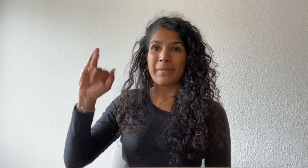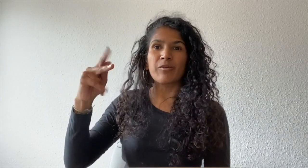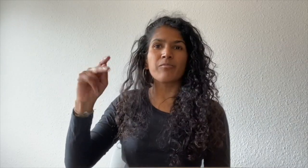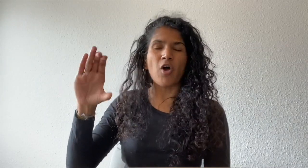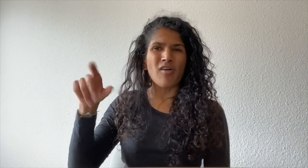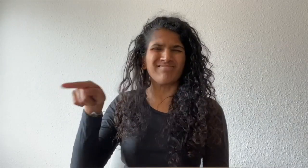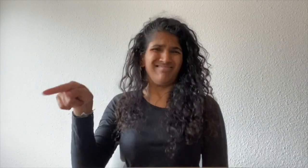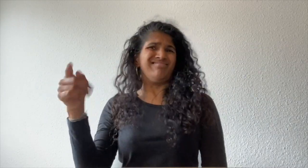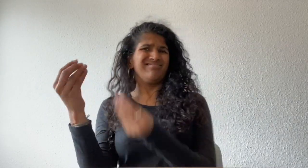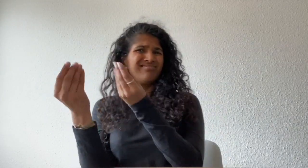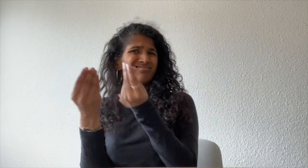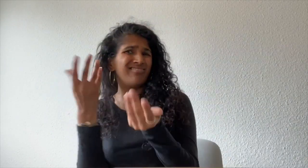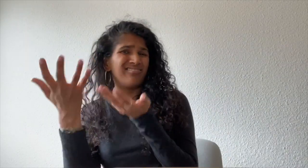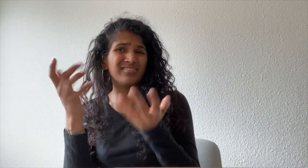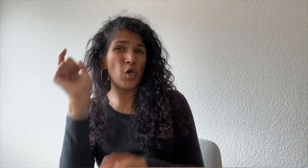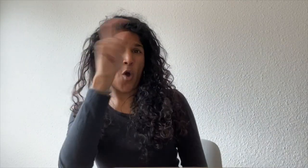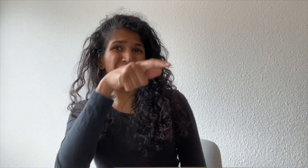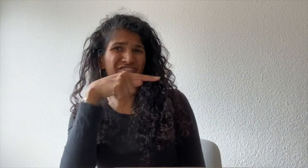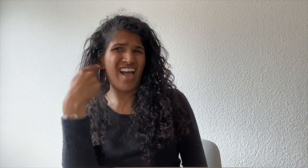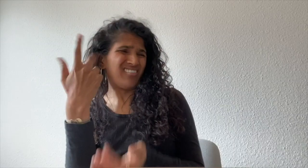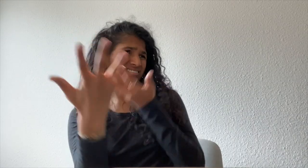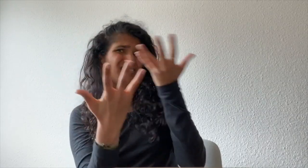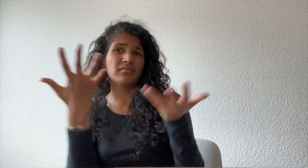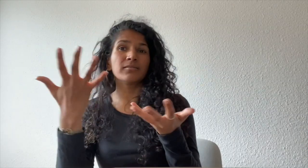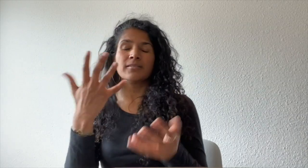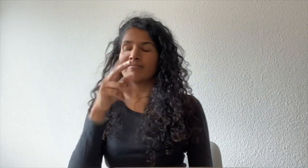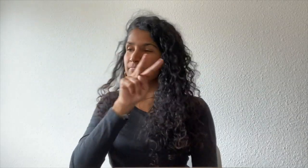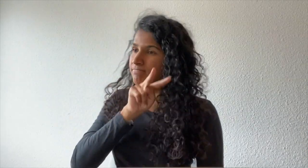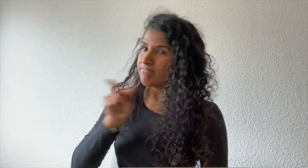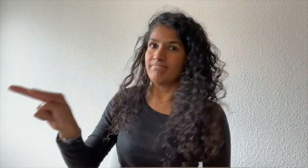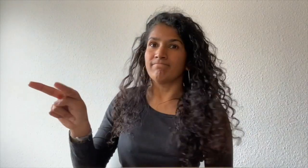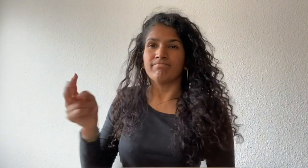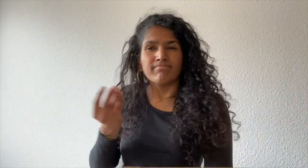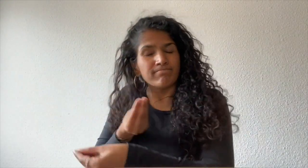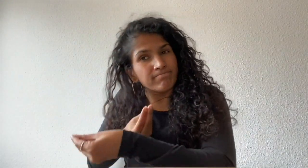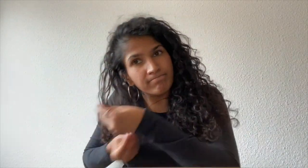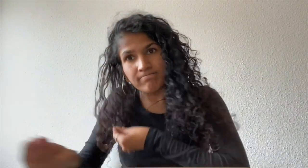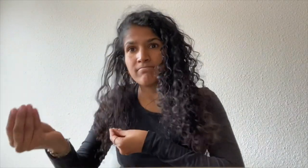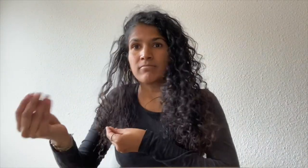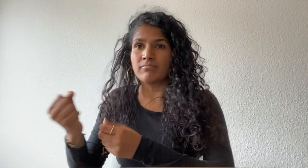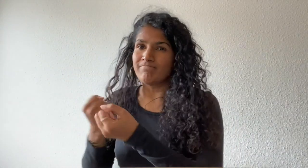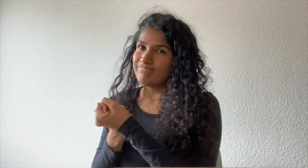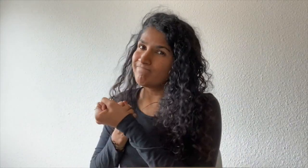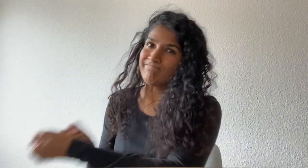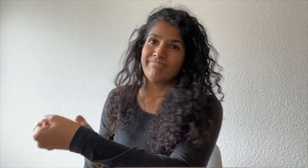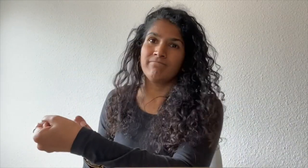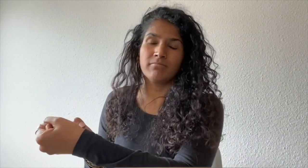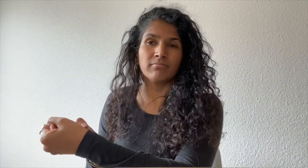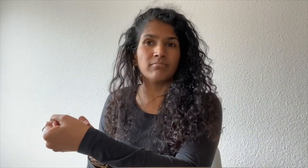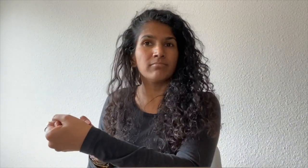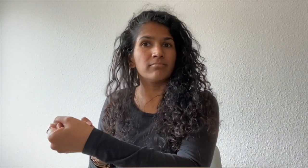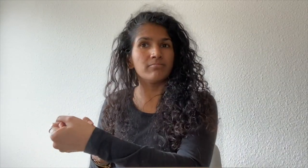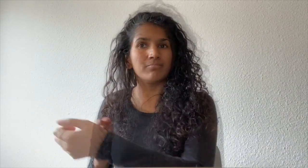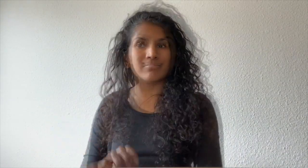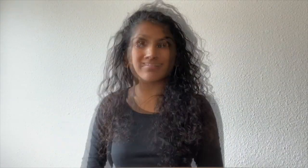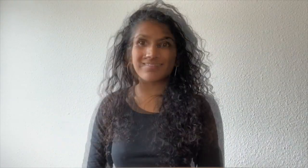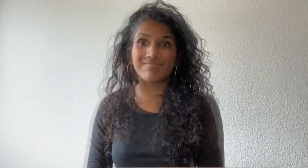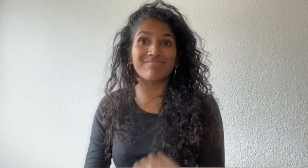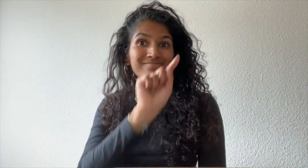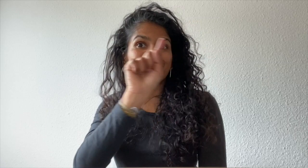Man kann aus dieser beobachtenden Begleitung selbst viel lernen und BIPOC angemessen bei ihrem Kampf